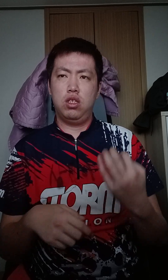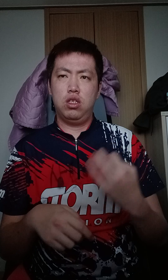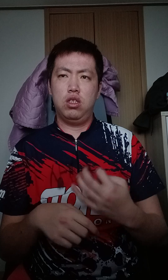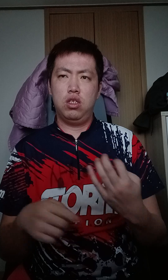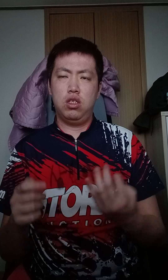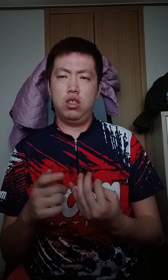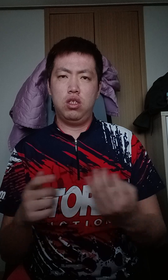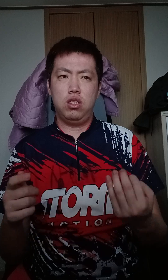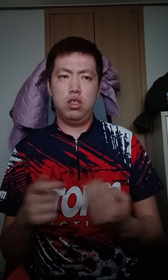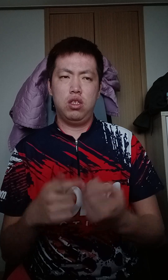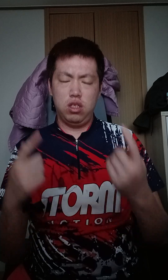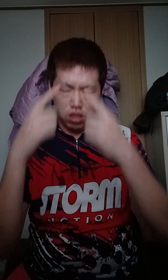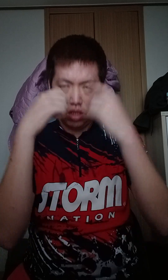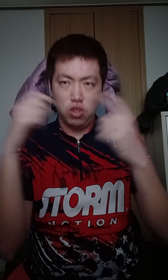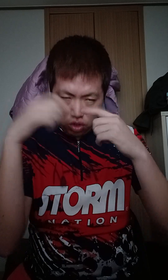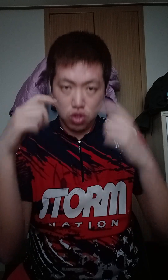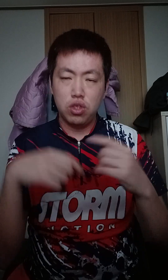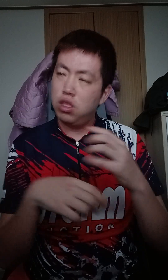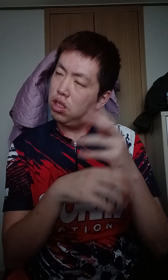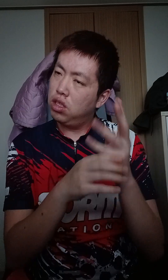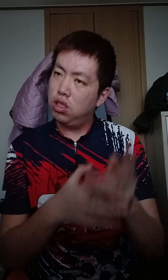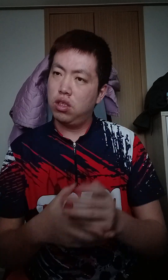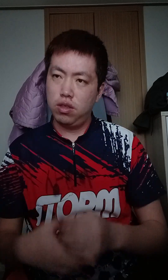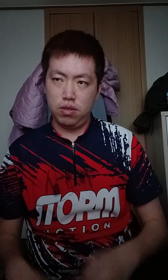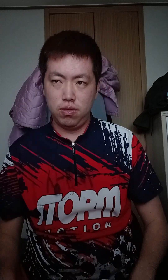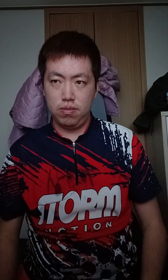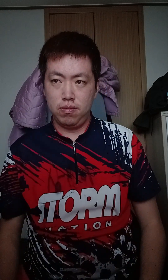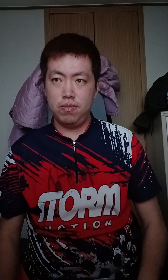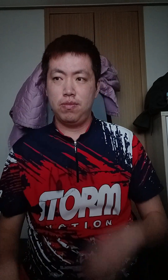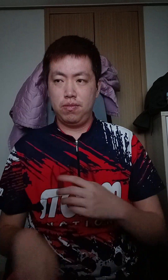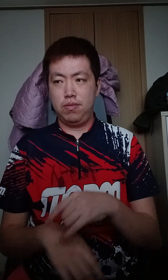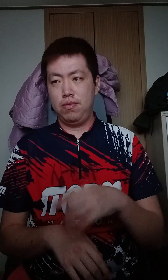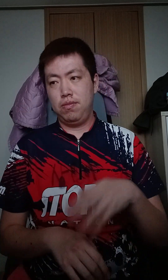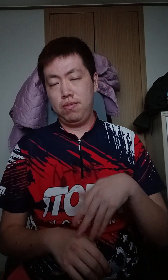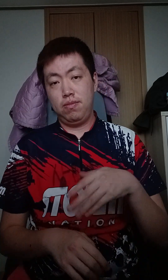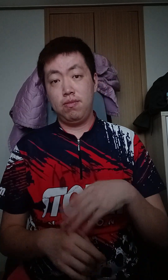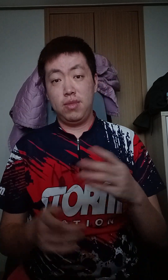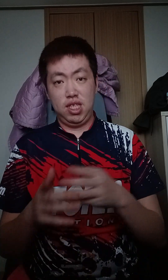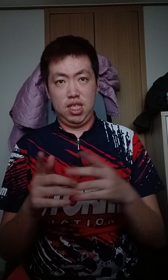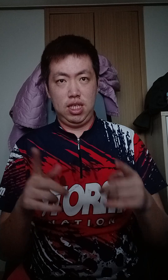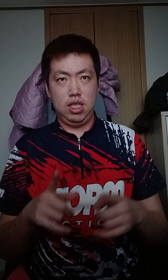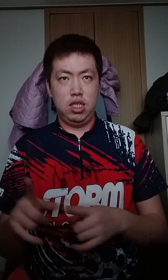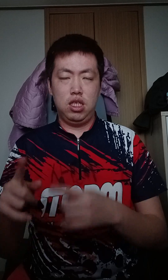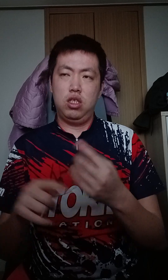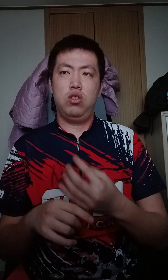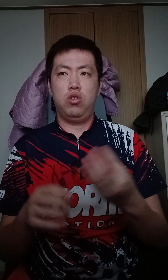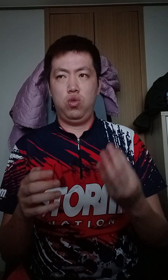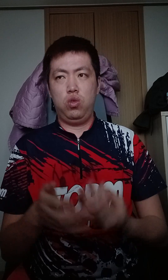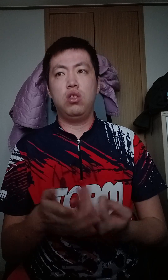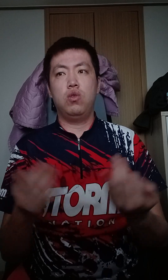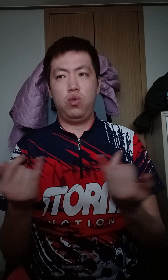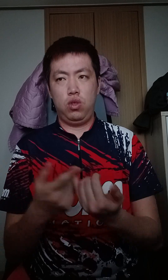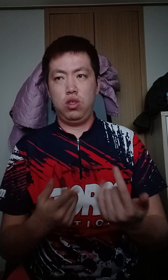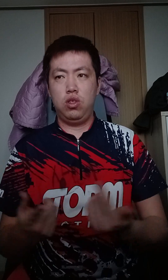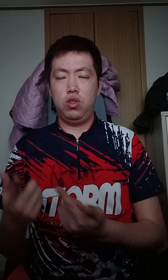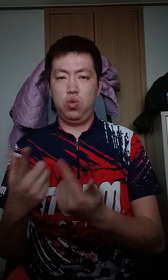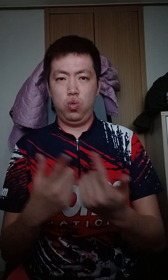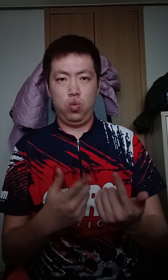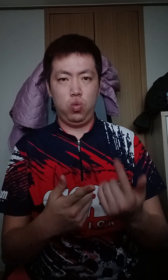지연이나 우울감 상승으로 이어지기 때문에 이미 부모에게 상처받은 아이들의 안정적인 보육 환경을 위해서라도